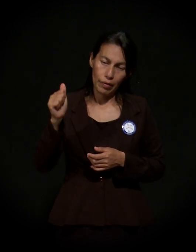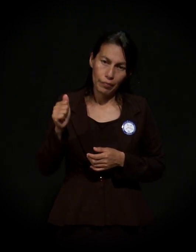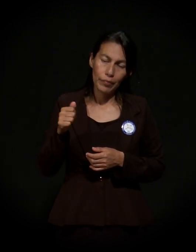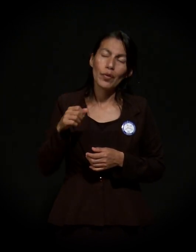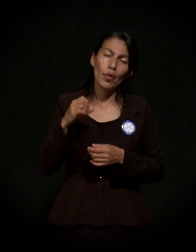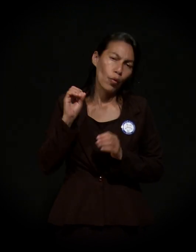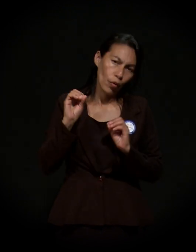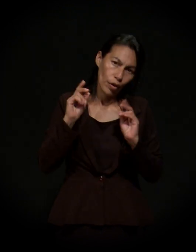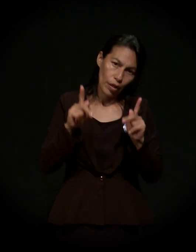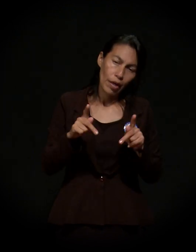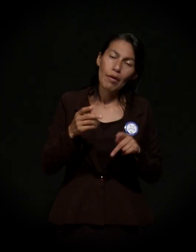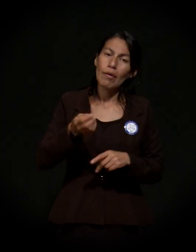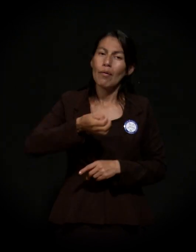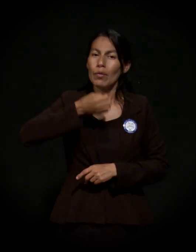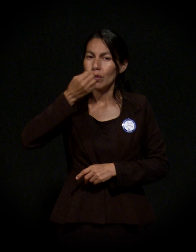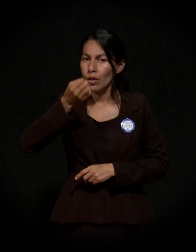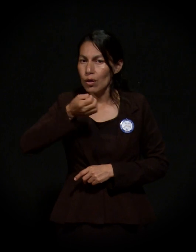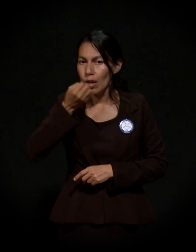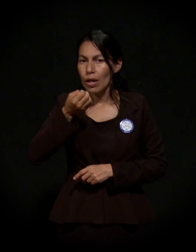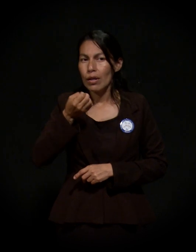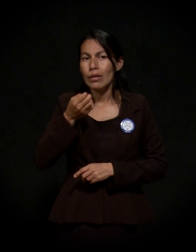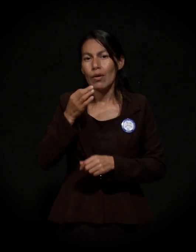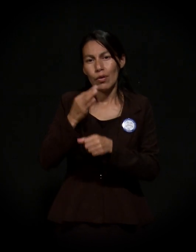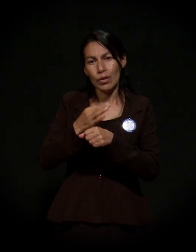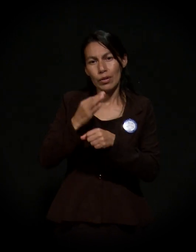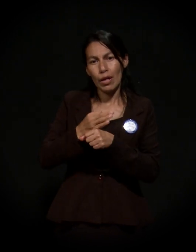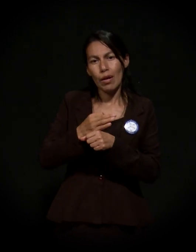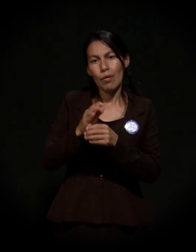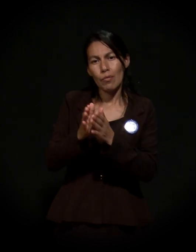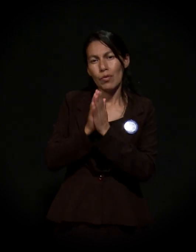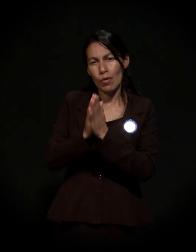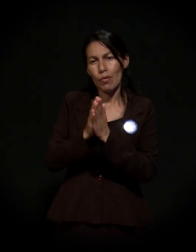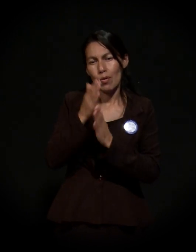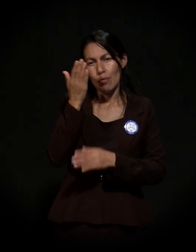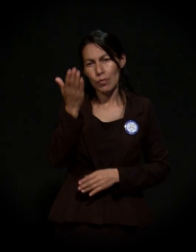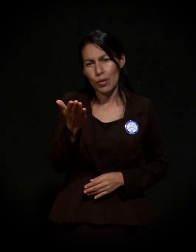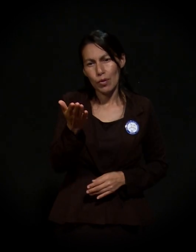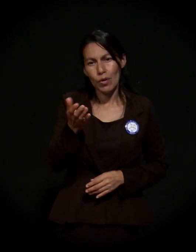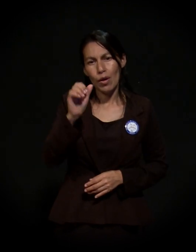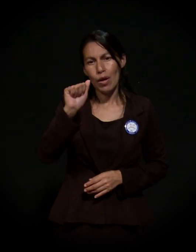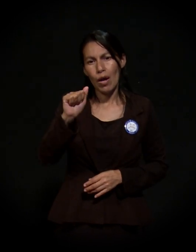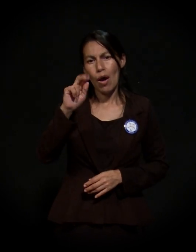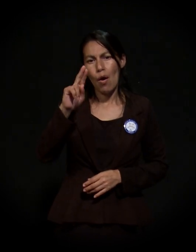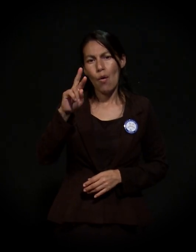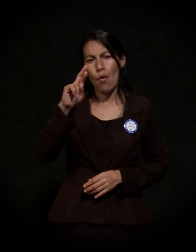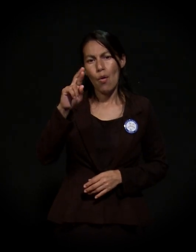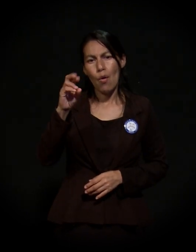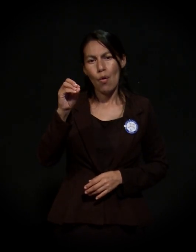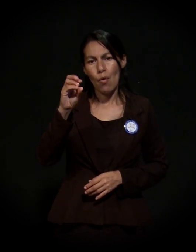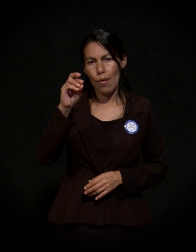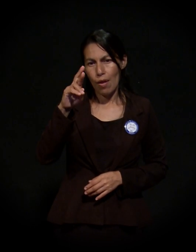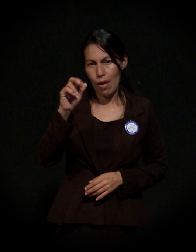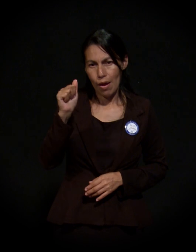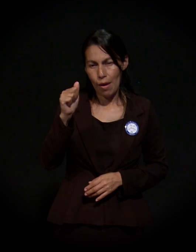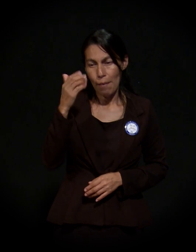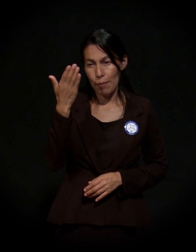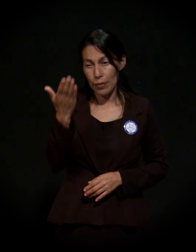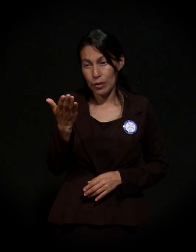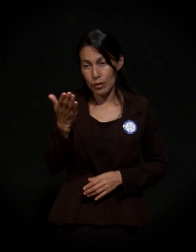queridos. Vamos a inclinar el rostro allá donde estás. Y yo le voy a pedir a Aurora que por favor